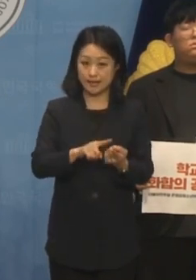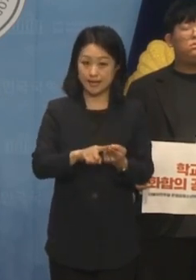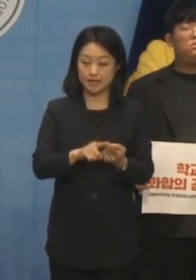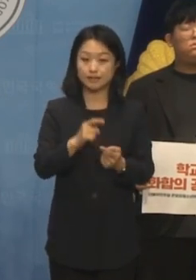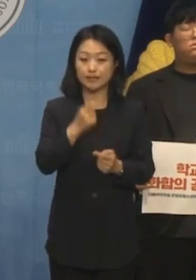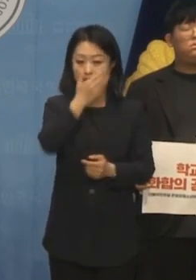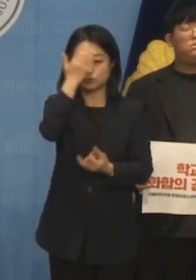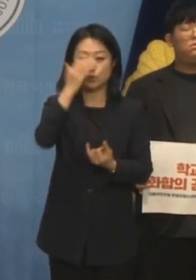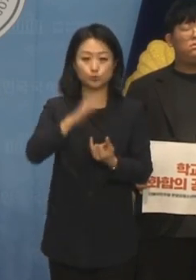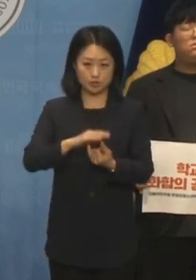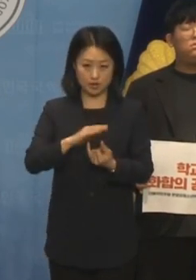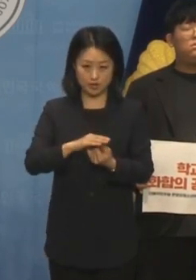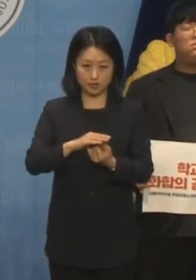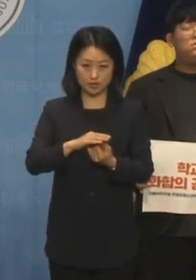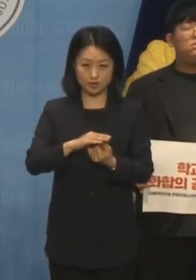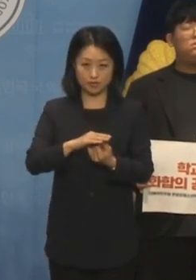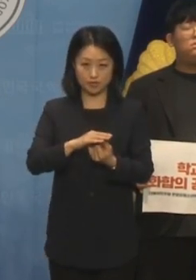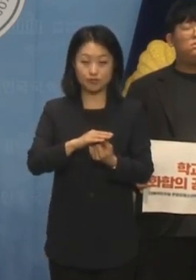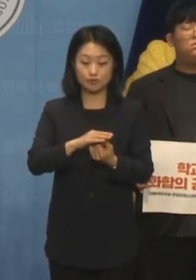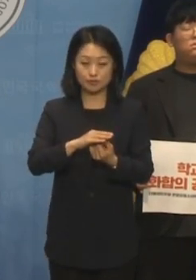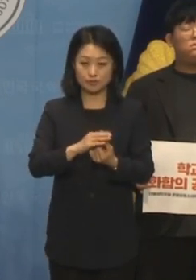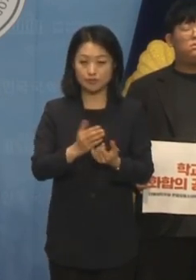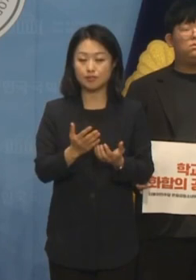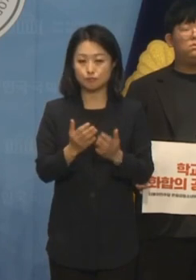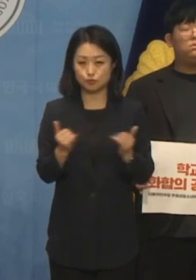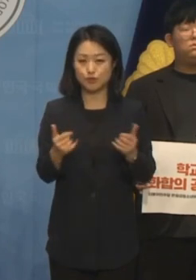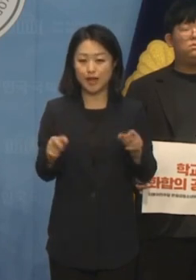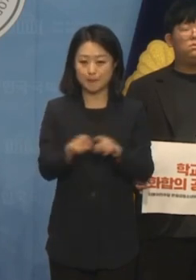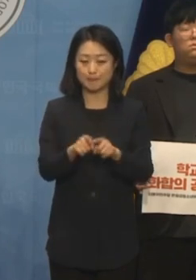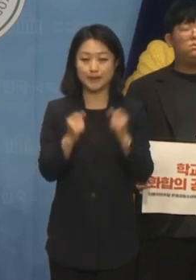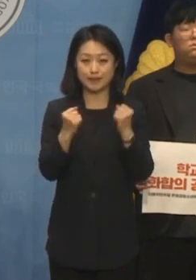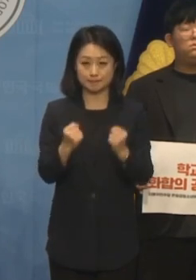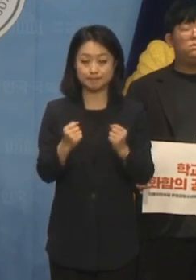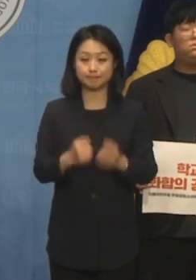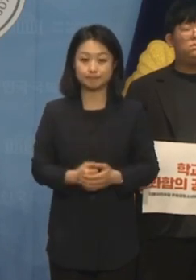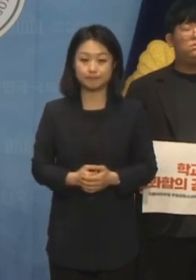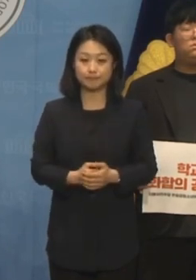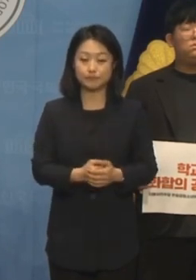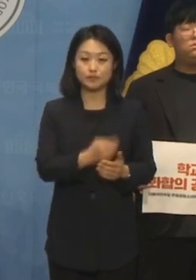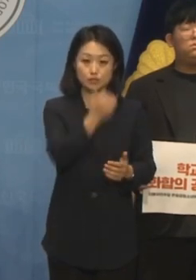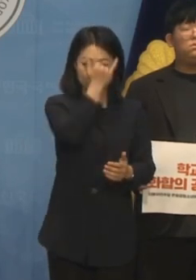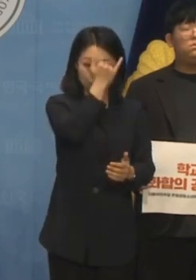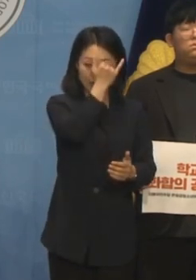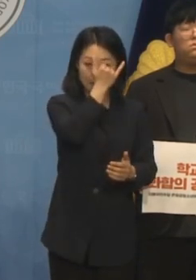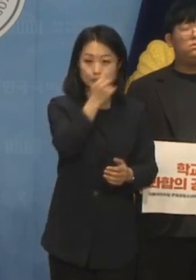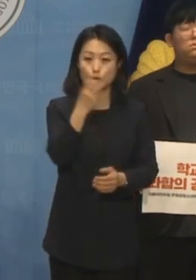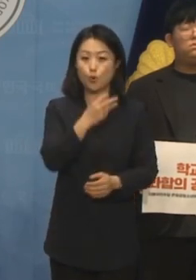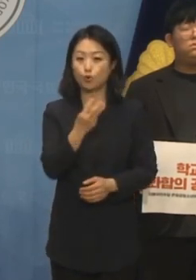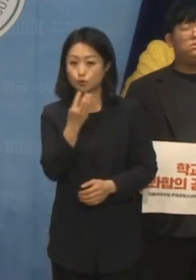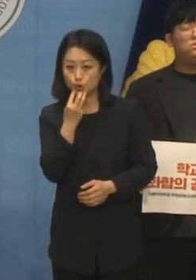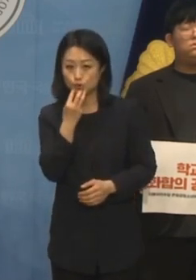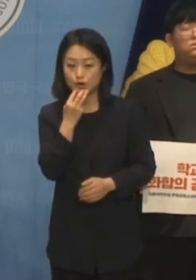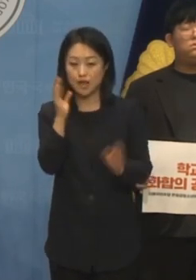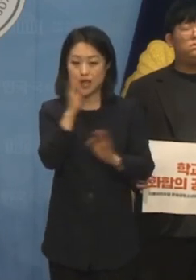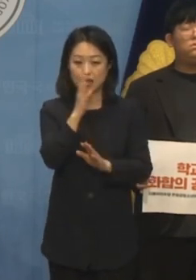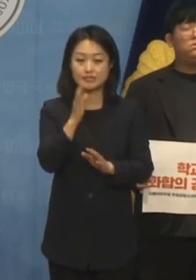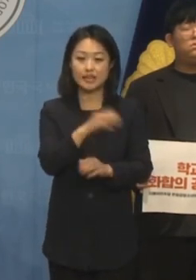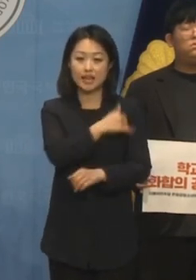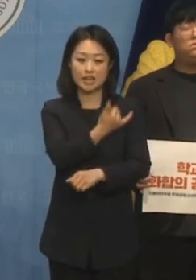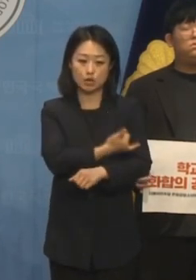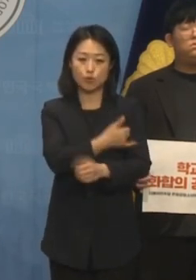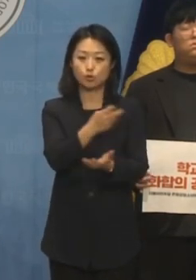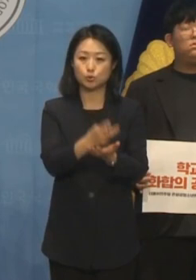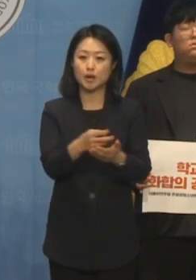우리 청소년분들과 함께 이 자리에 섰습니다. 충남, 서울시 연이어서 지금 학생인권조례가 폐지된 것에